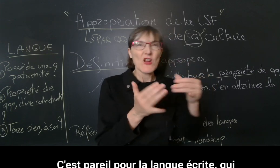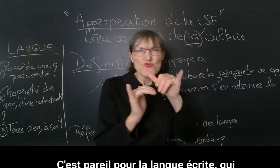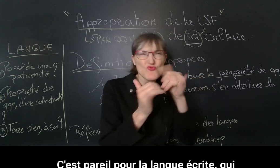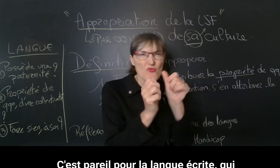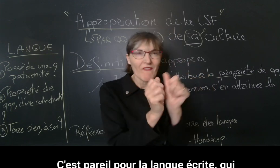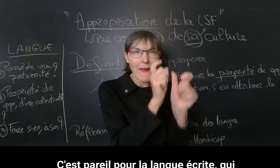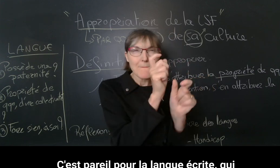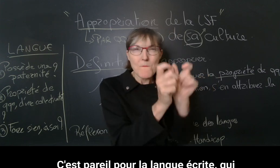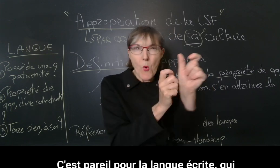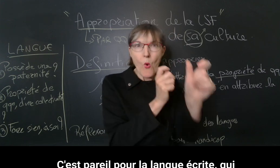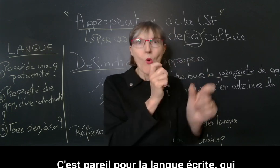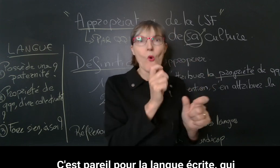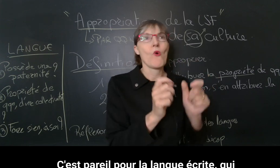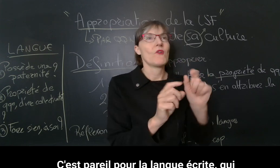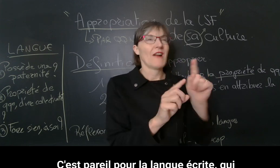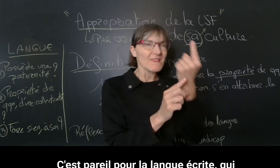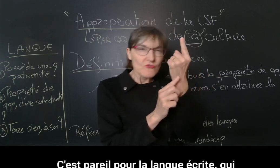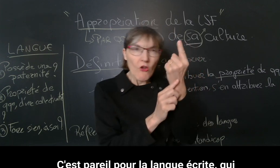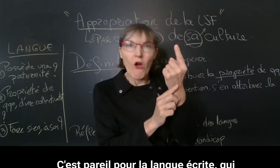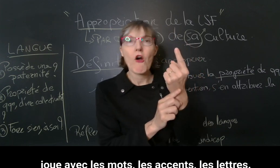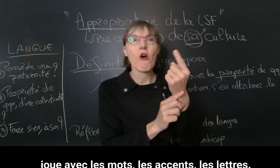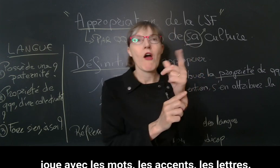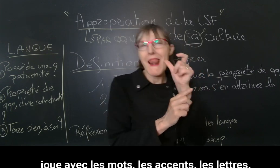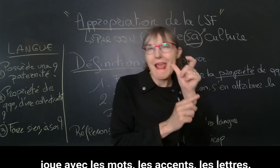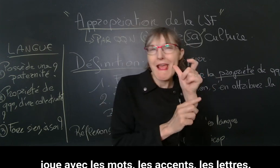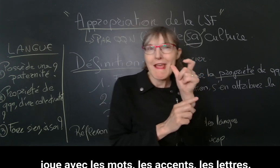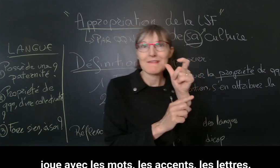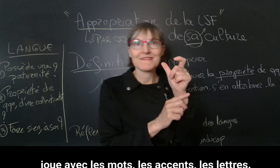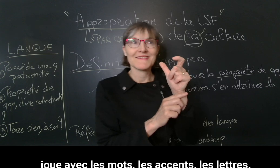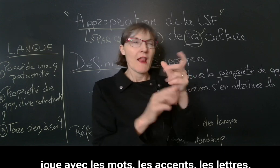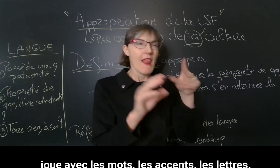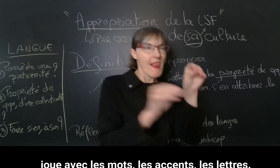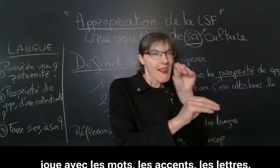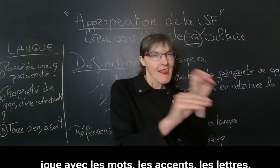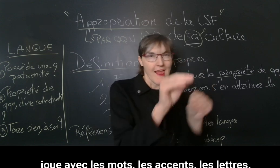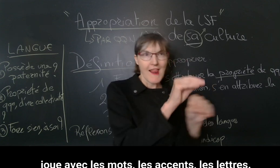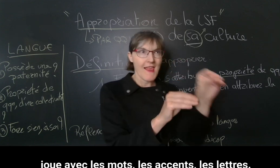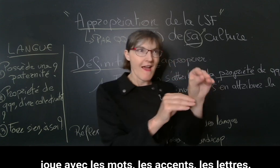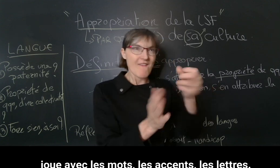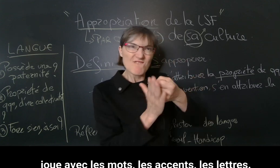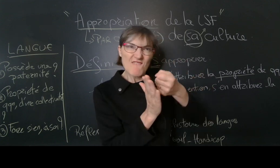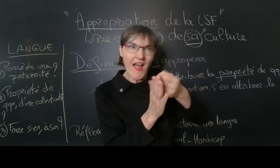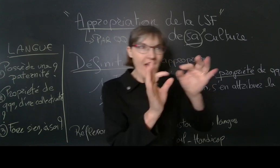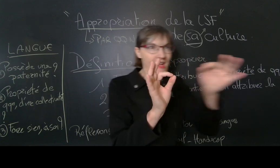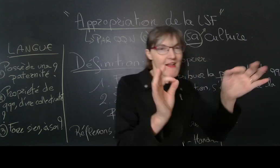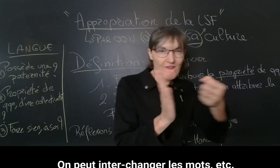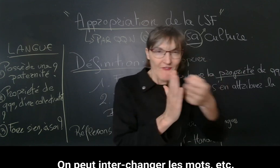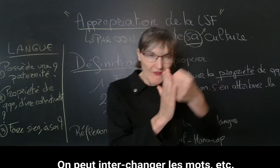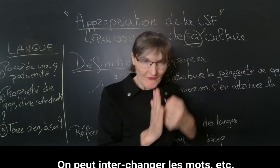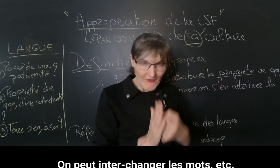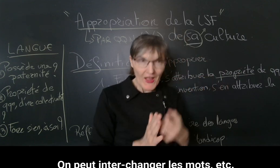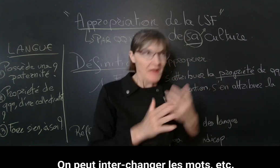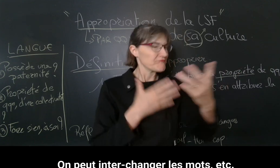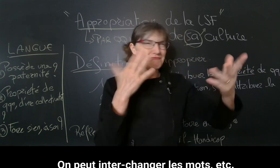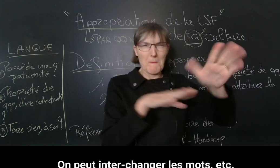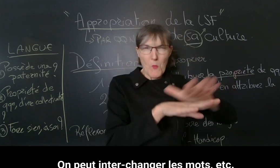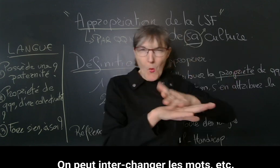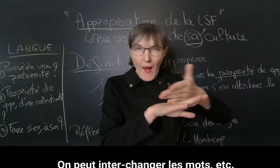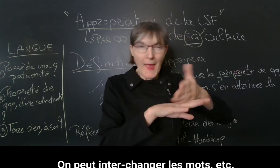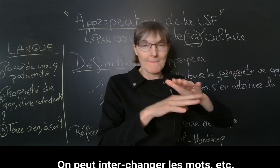pareil pour la langue écrite qui joue avec les mots les accents les lettres on peut interchanger les mots etc